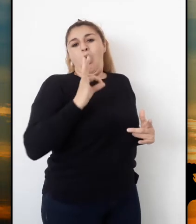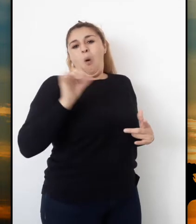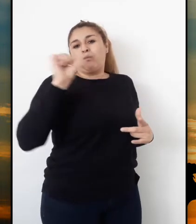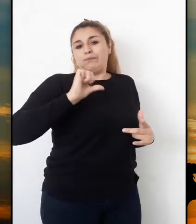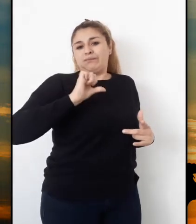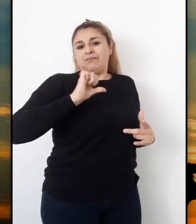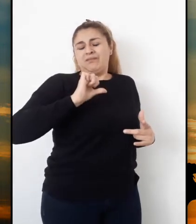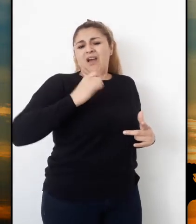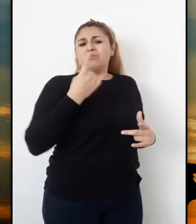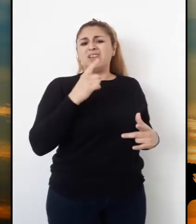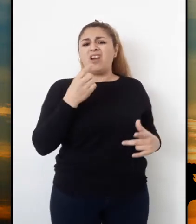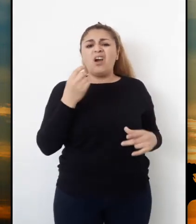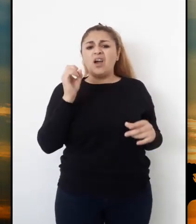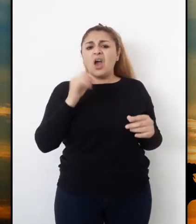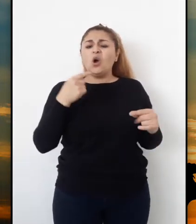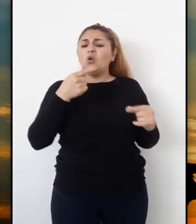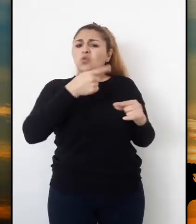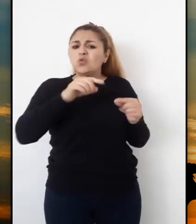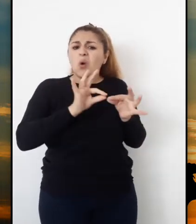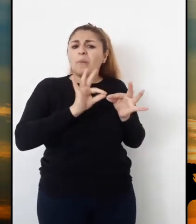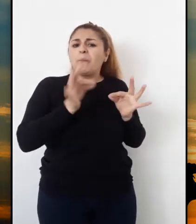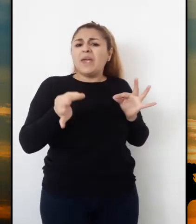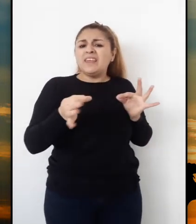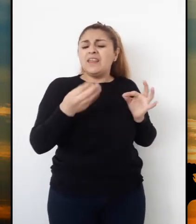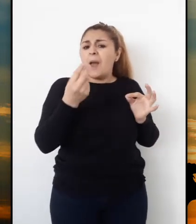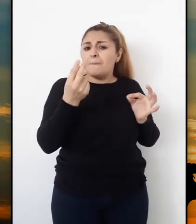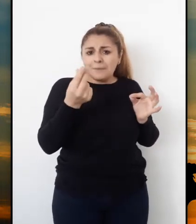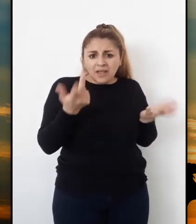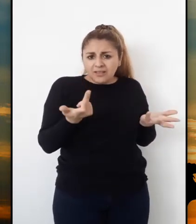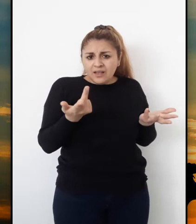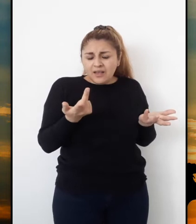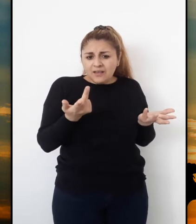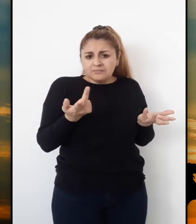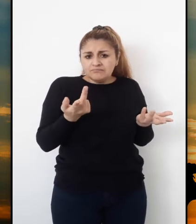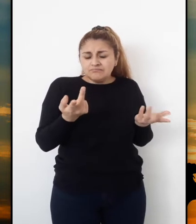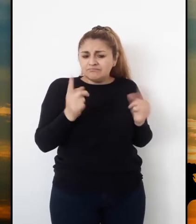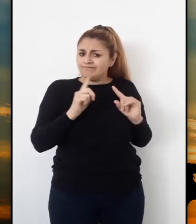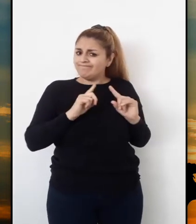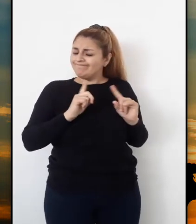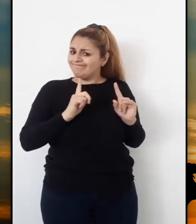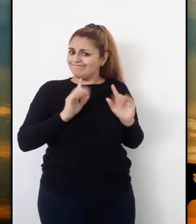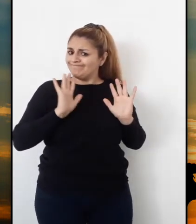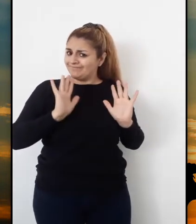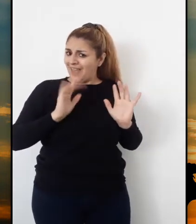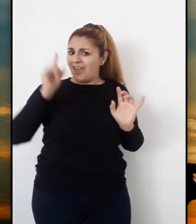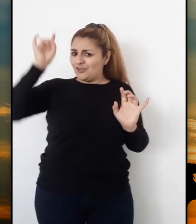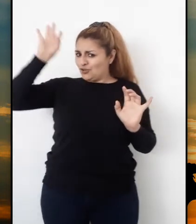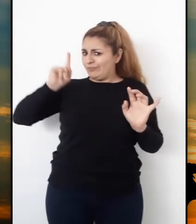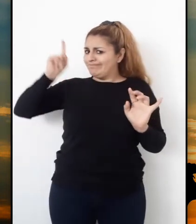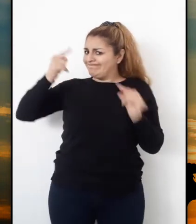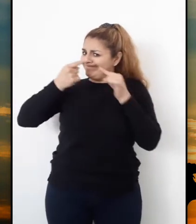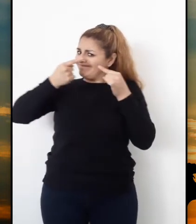d'être pauvre. Nadie va a desear ser pobre. Dans la Bible, il y a l'histoire du riche et le pauvre